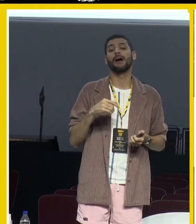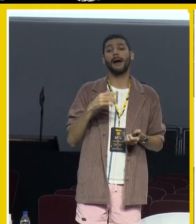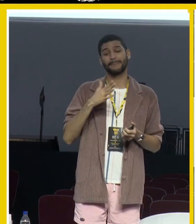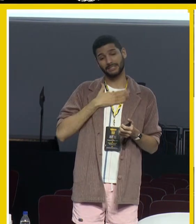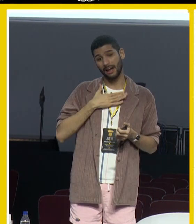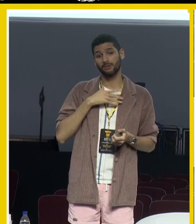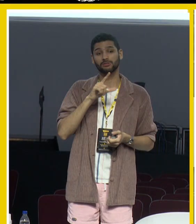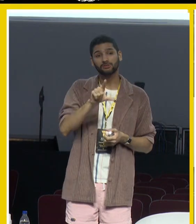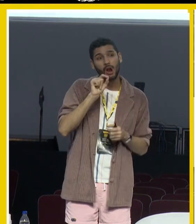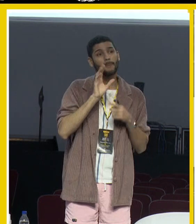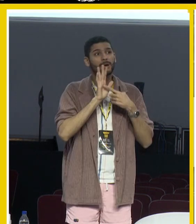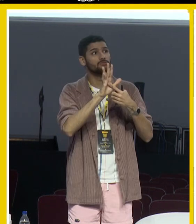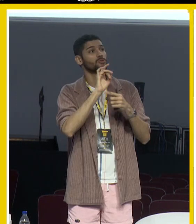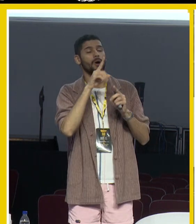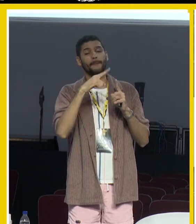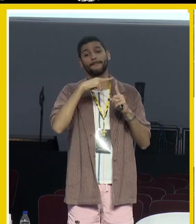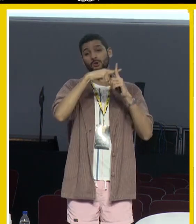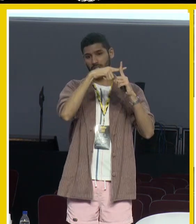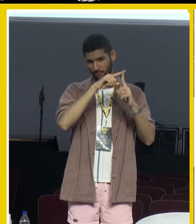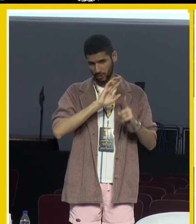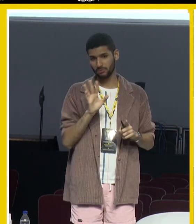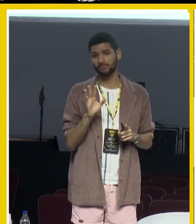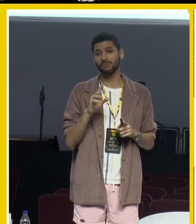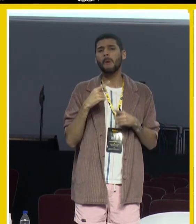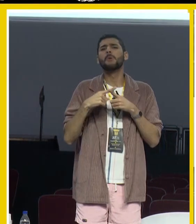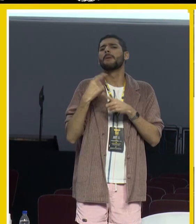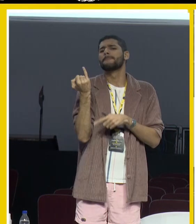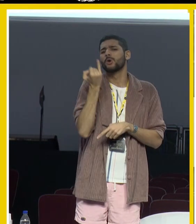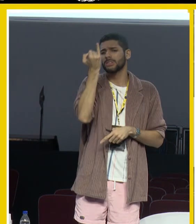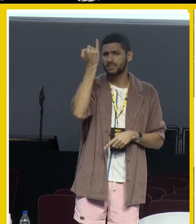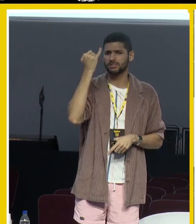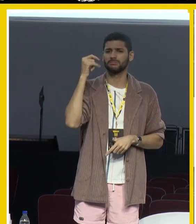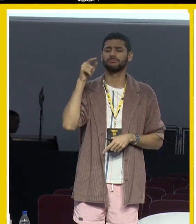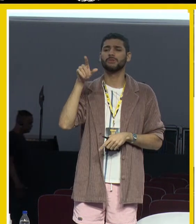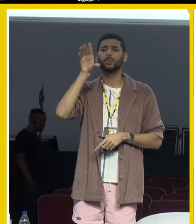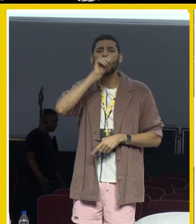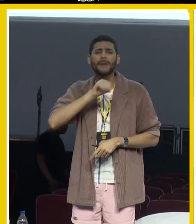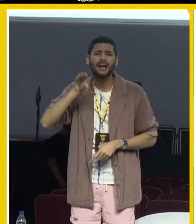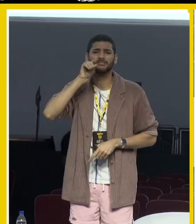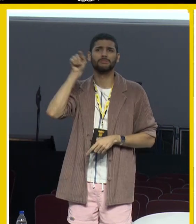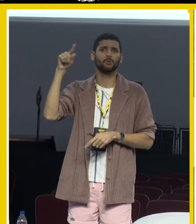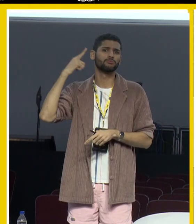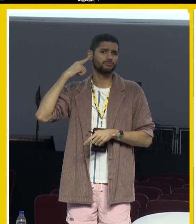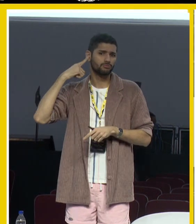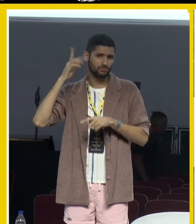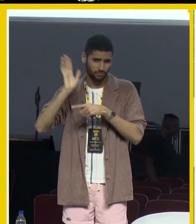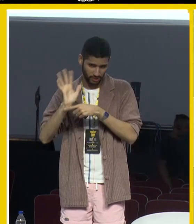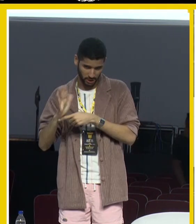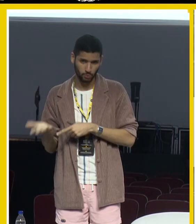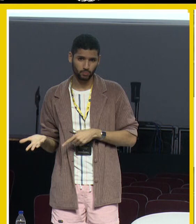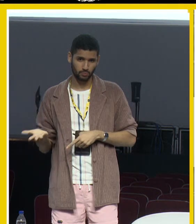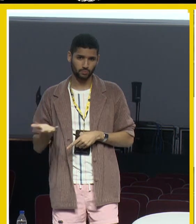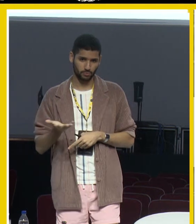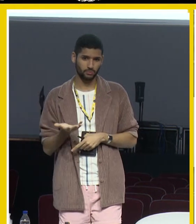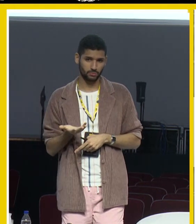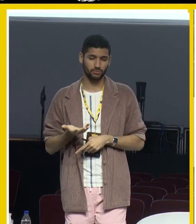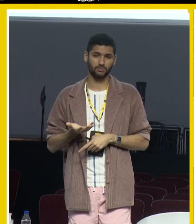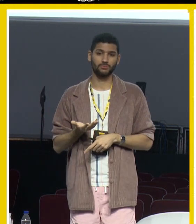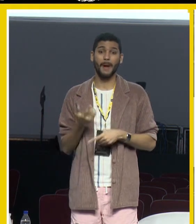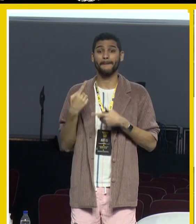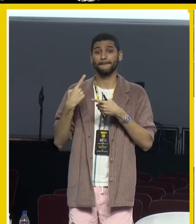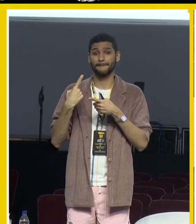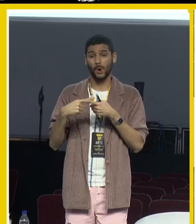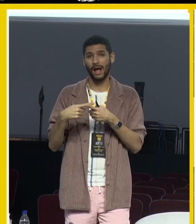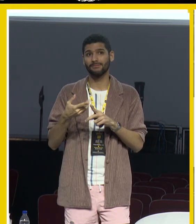positivamente mas eu escolhi mostrar suas críticas positivas que eu acho que isso é importante é respeitado